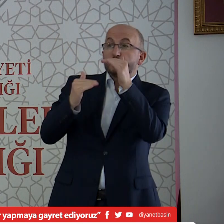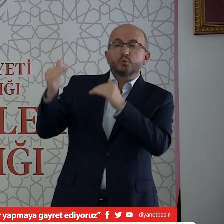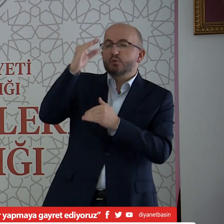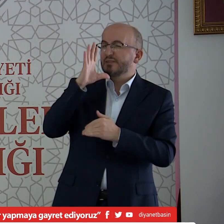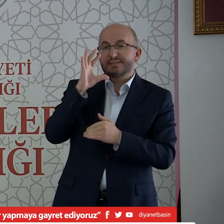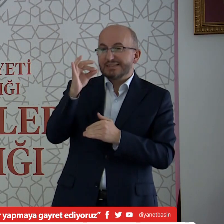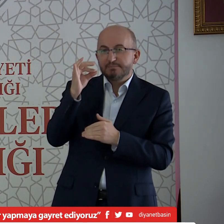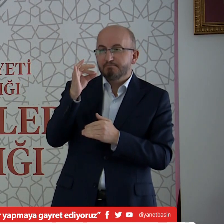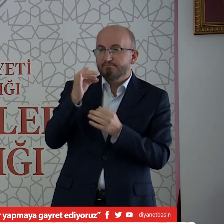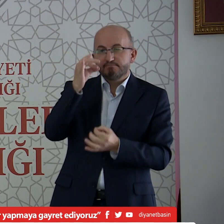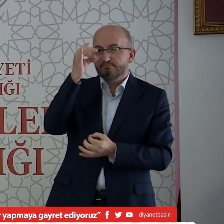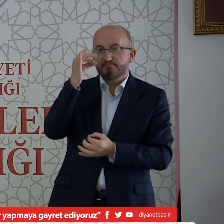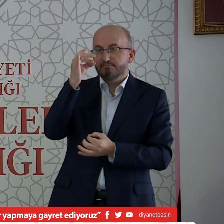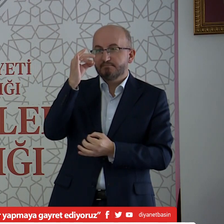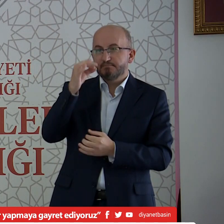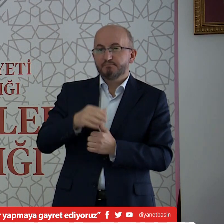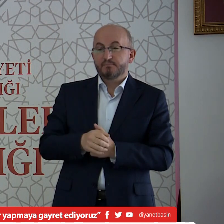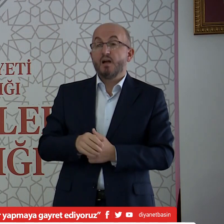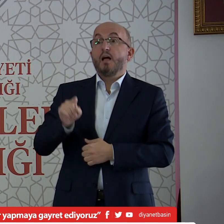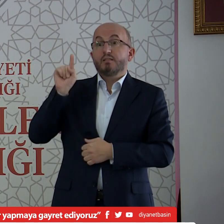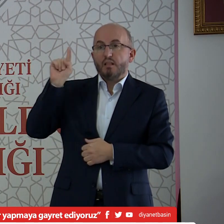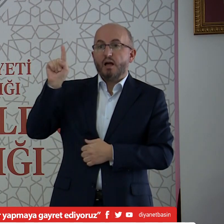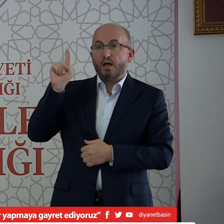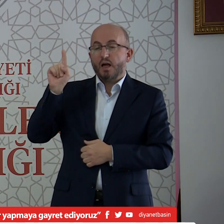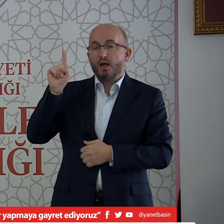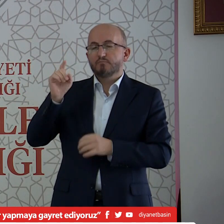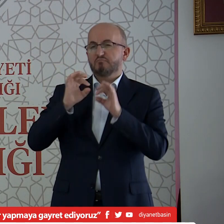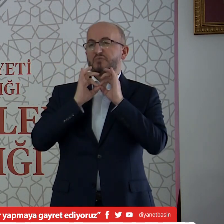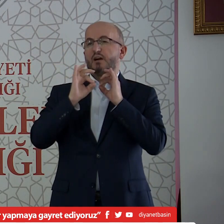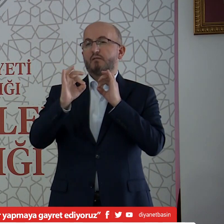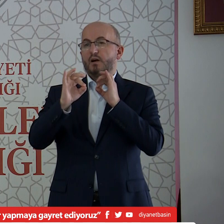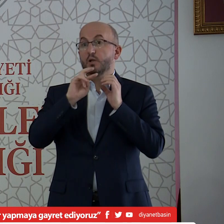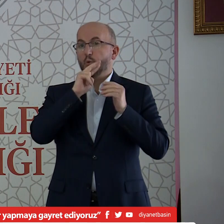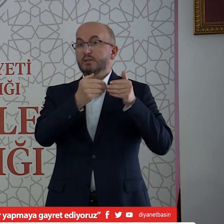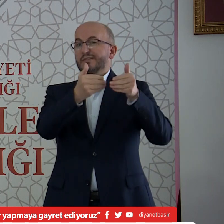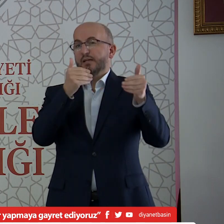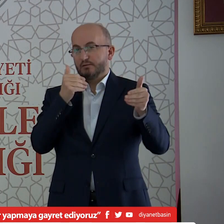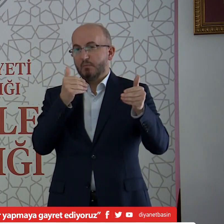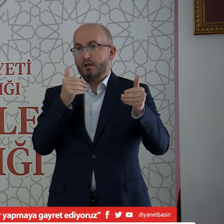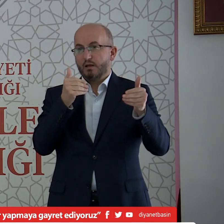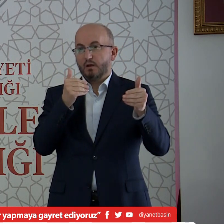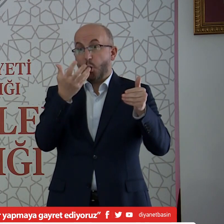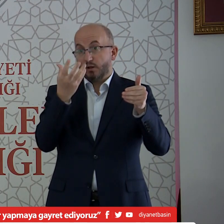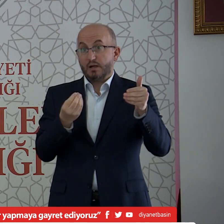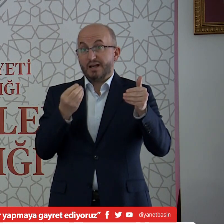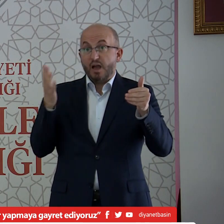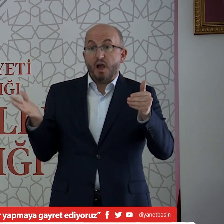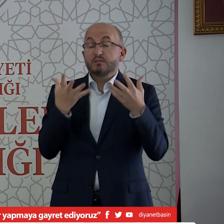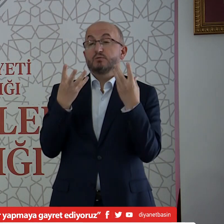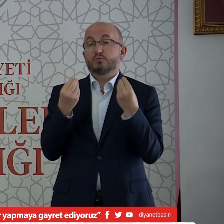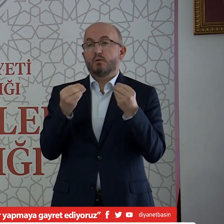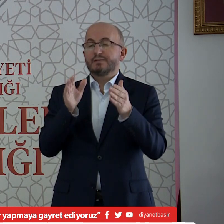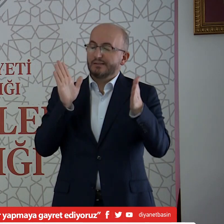üstün olanınız ona takva itibariyle en